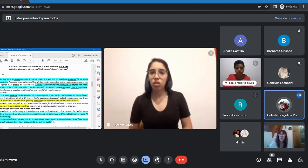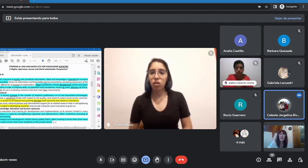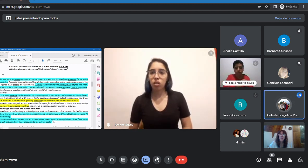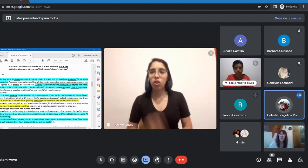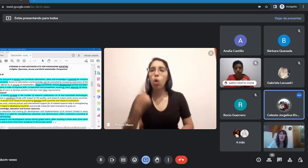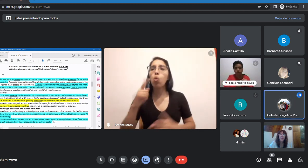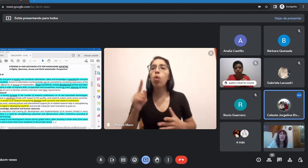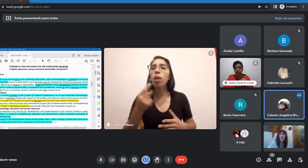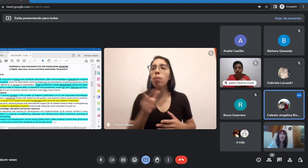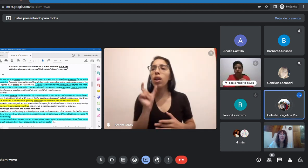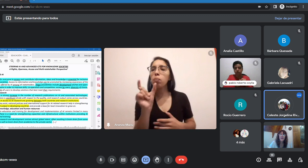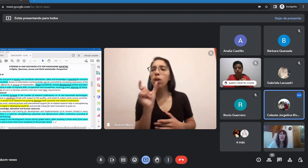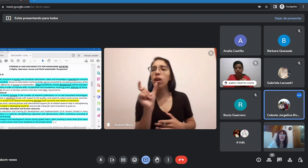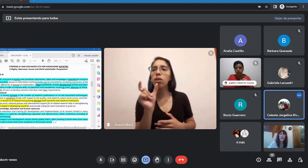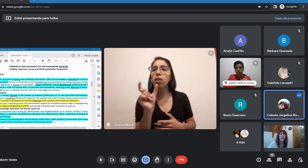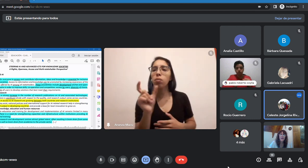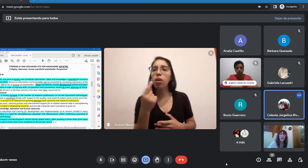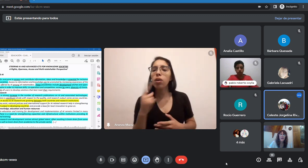Aranza, traducí eso.